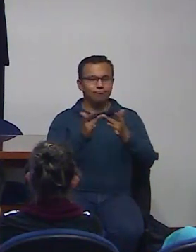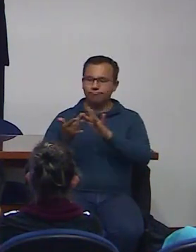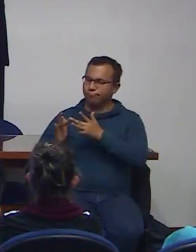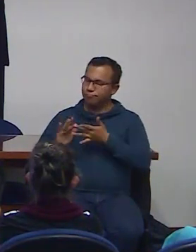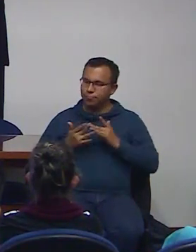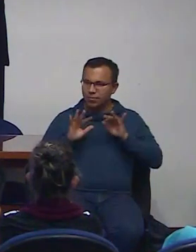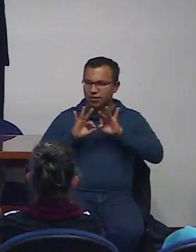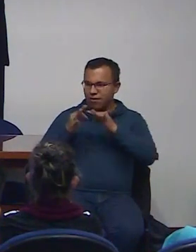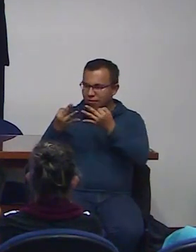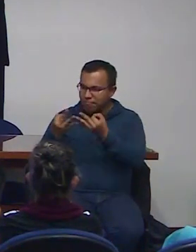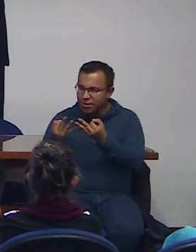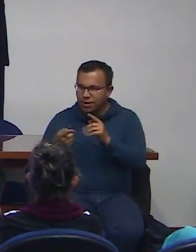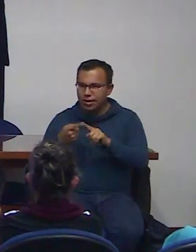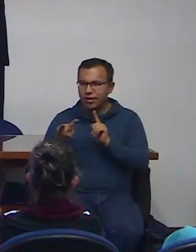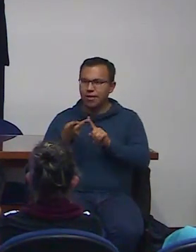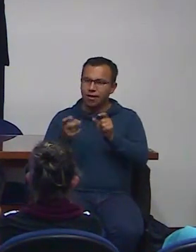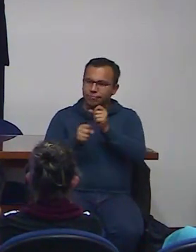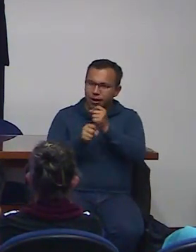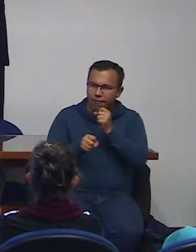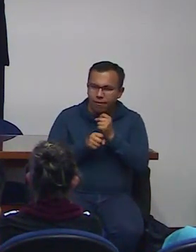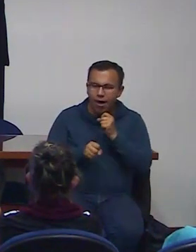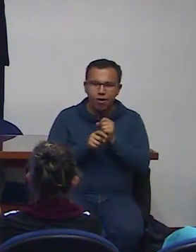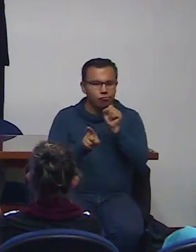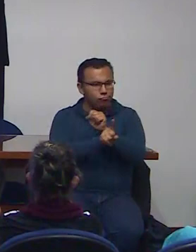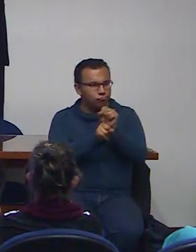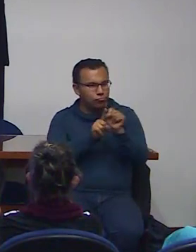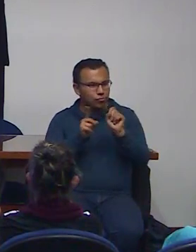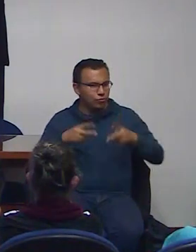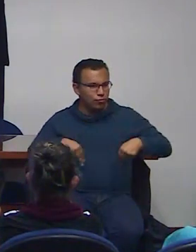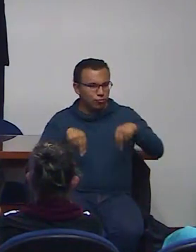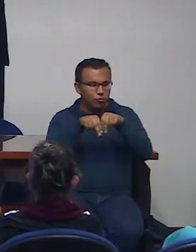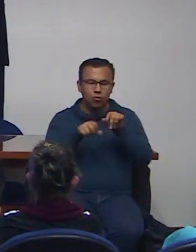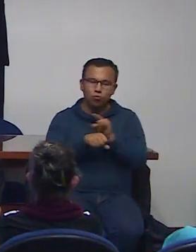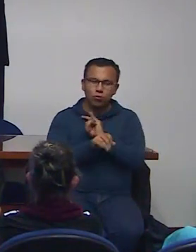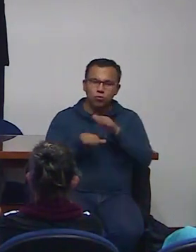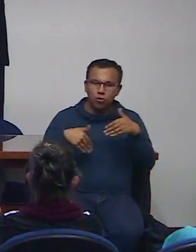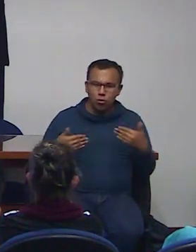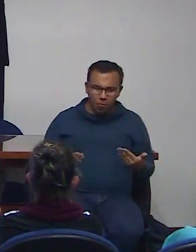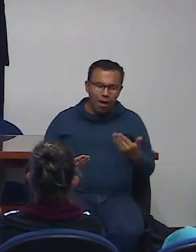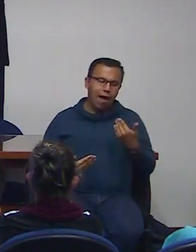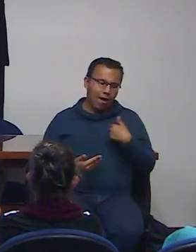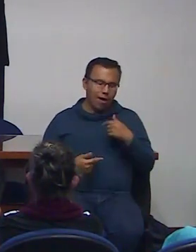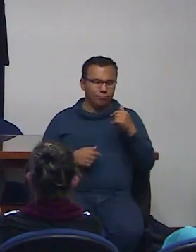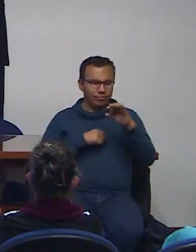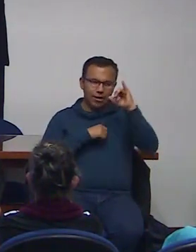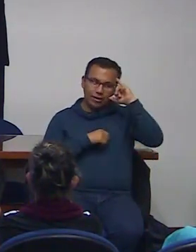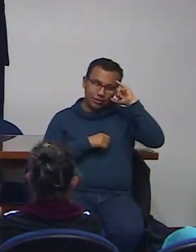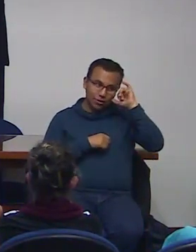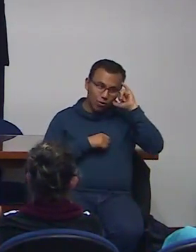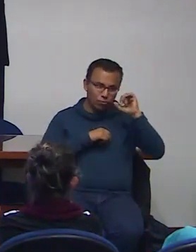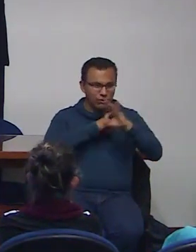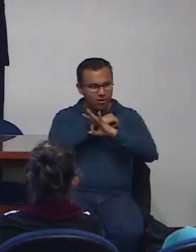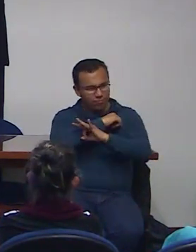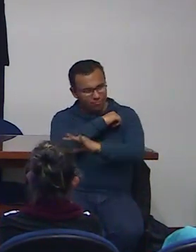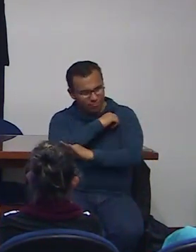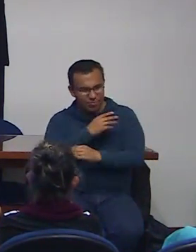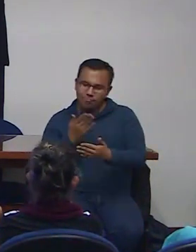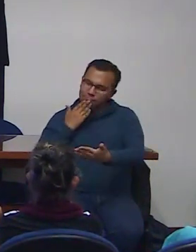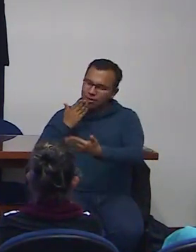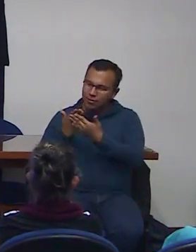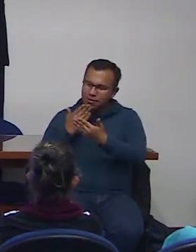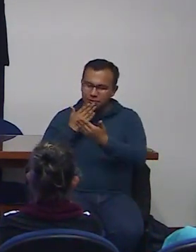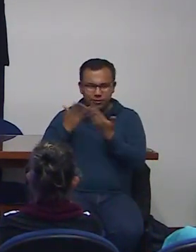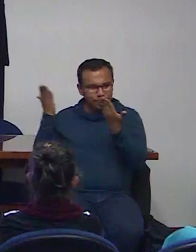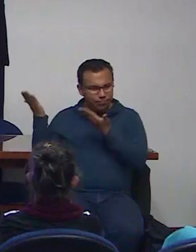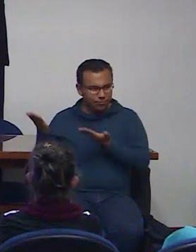entorno familiar laboral y social a través de la música y la psicología Muchísimas gracias Francisco